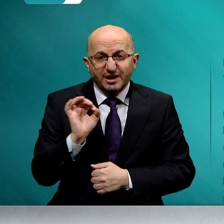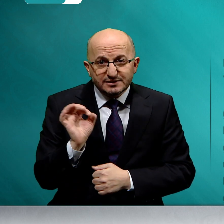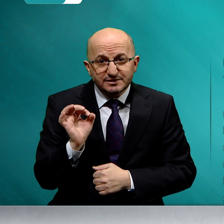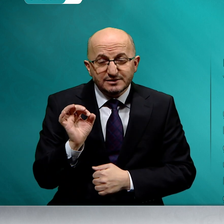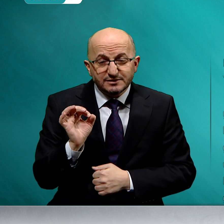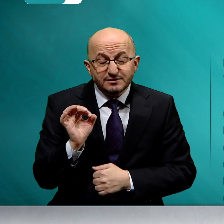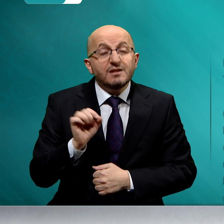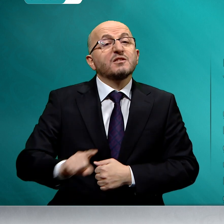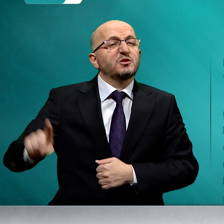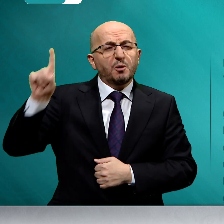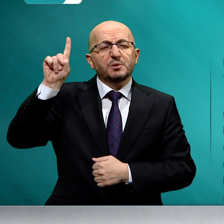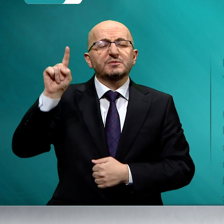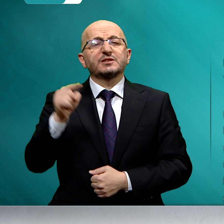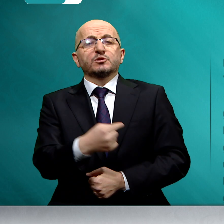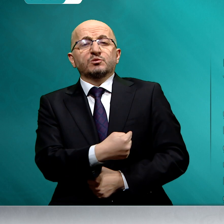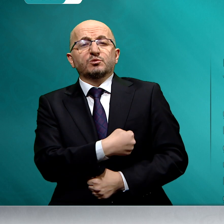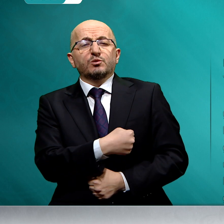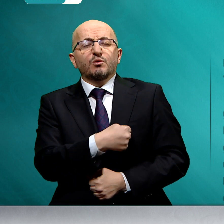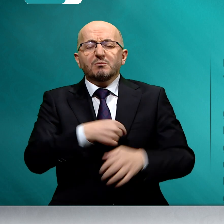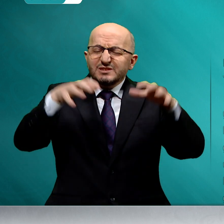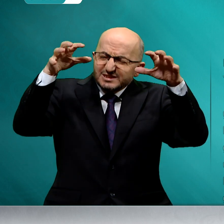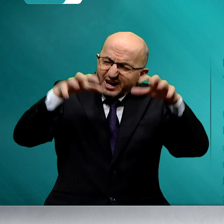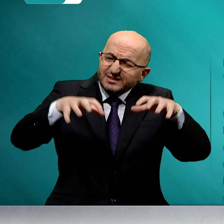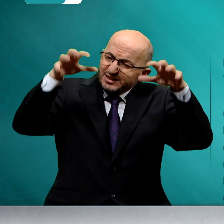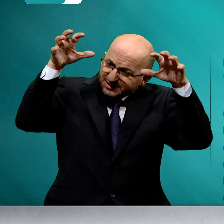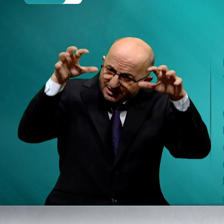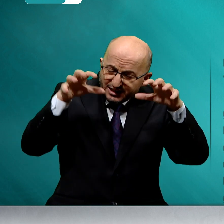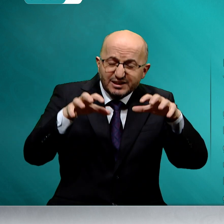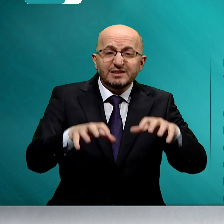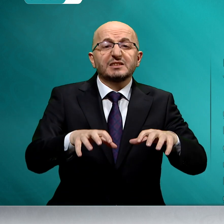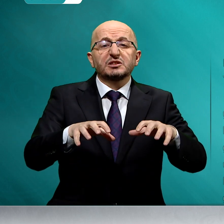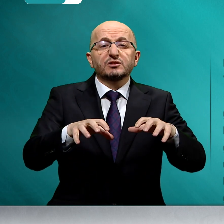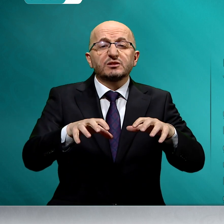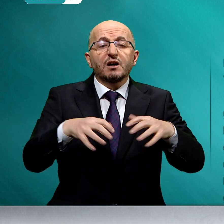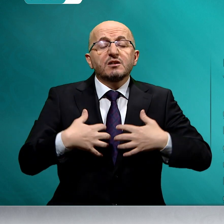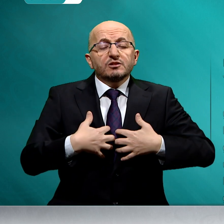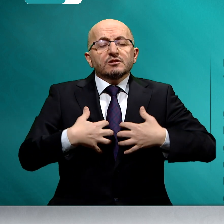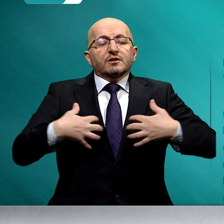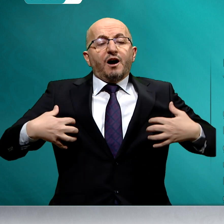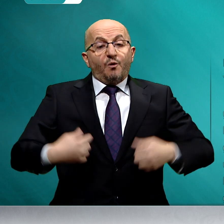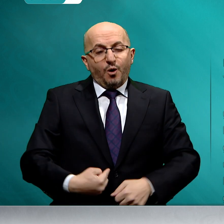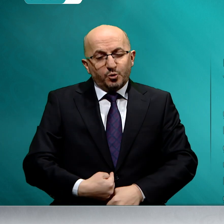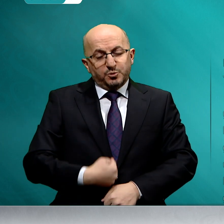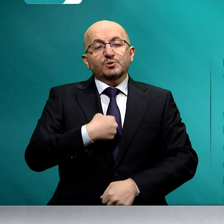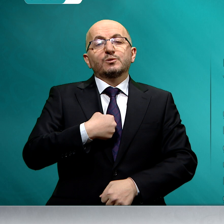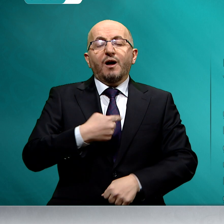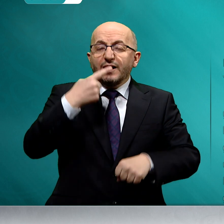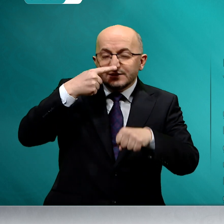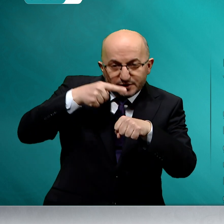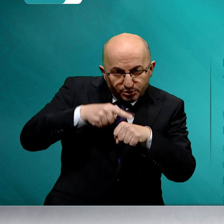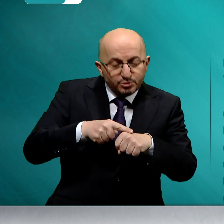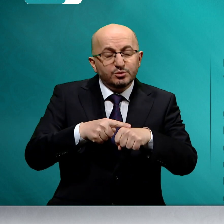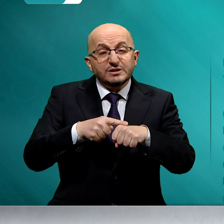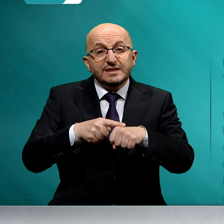Evet, Rabbimizin gönüllerimize sağanak sağanak yağdırdığı inşirah ve umutla